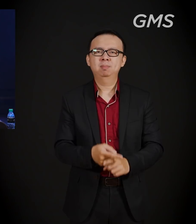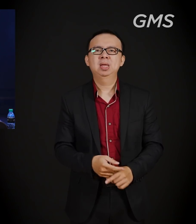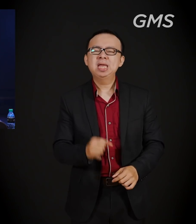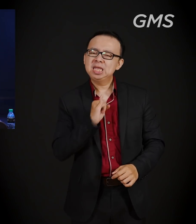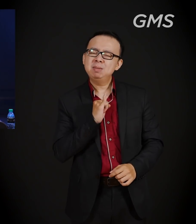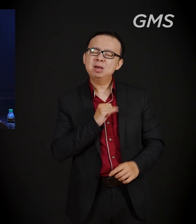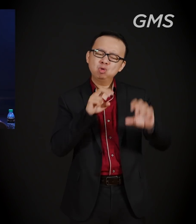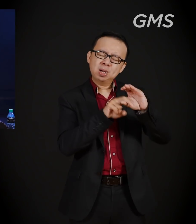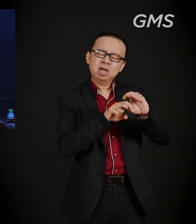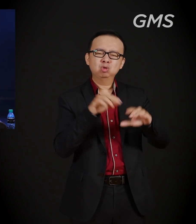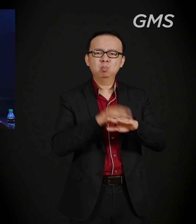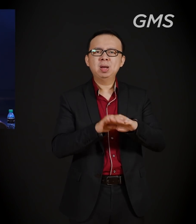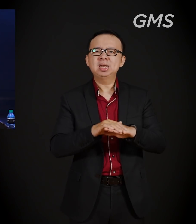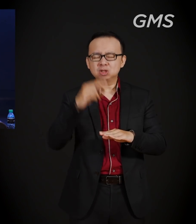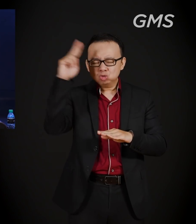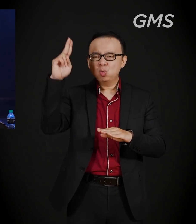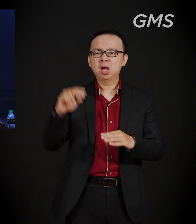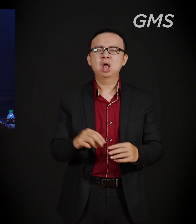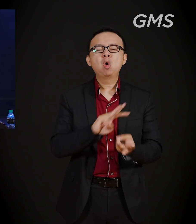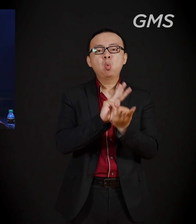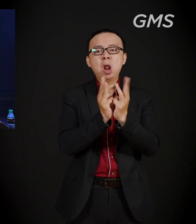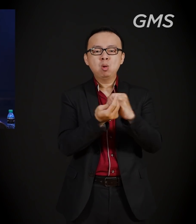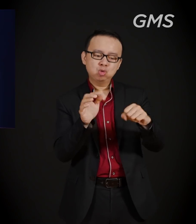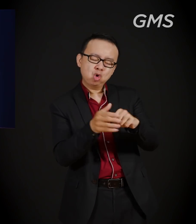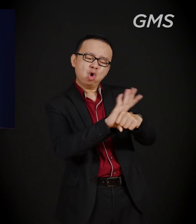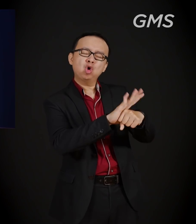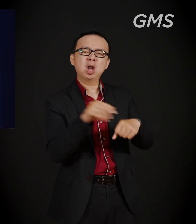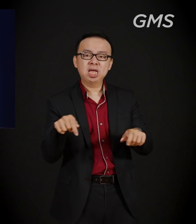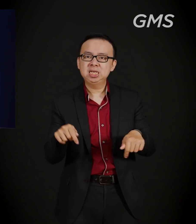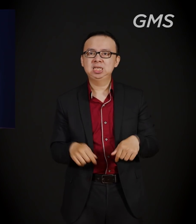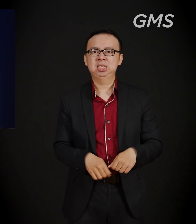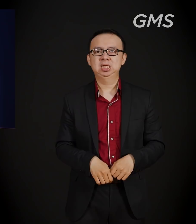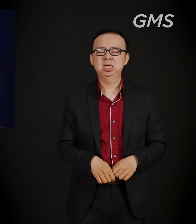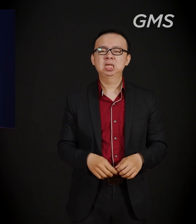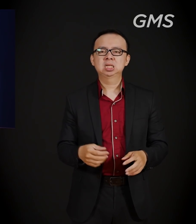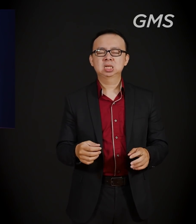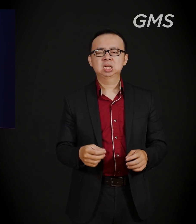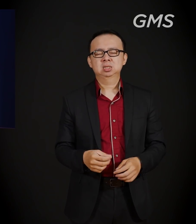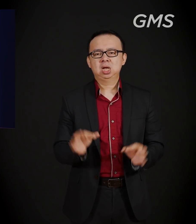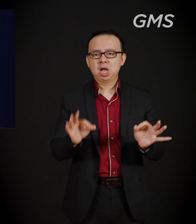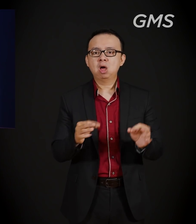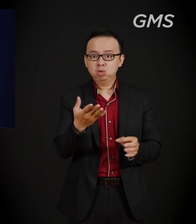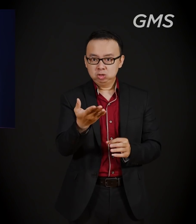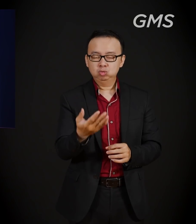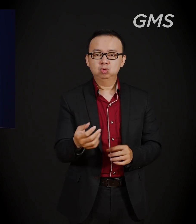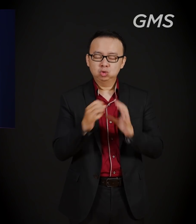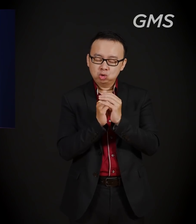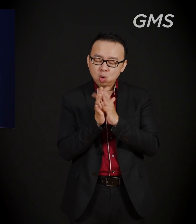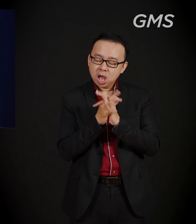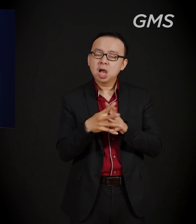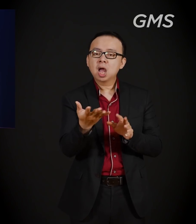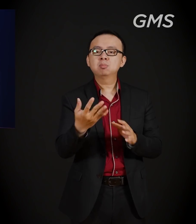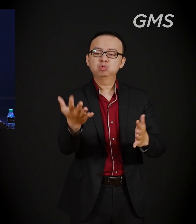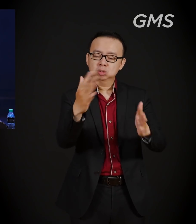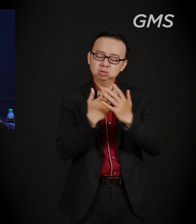dan amin. Tidak boleh khawatir. Meskipun di tengah pandemi dan masa-masa yang sukar ini. Jika itu doamu, taruh tangan kananmu di dada. Hari